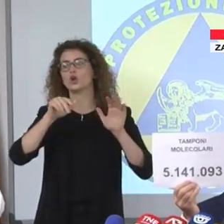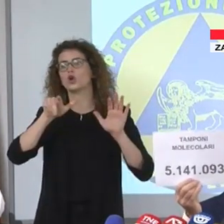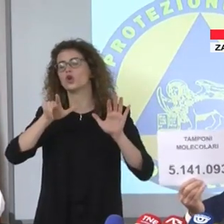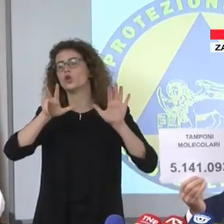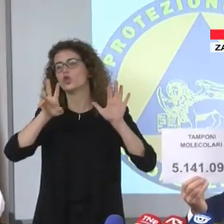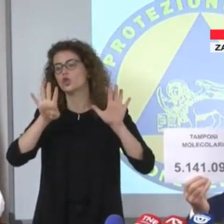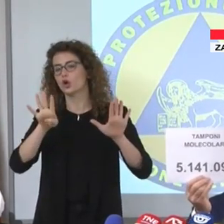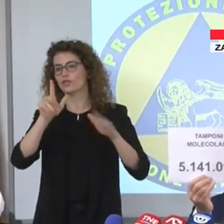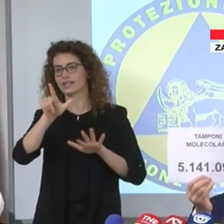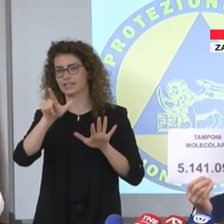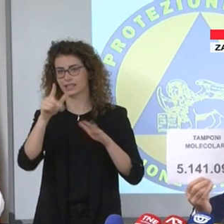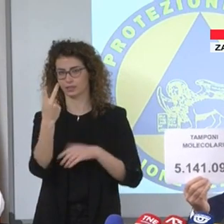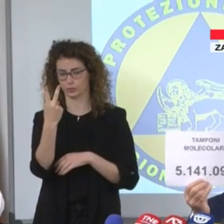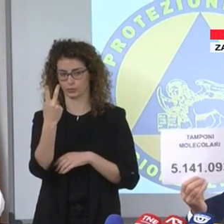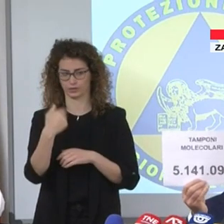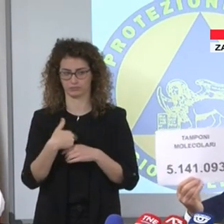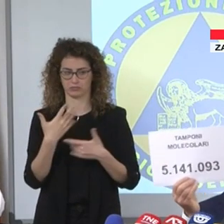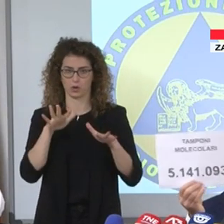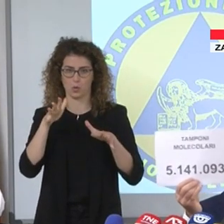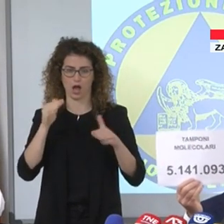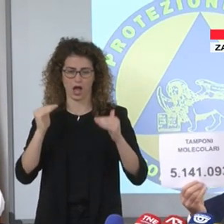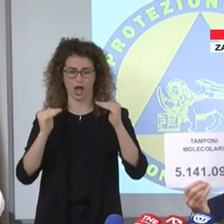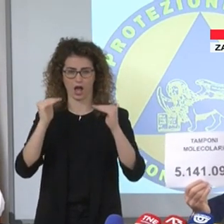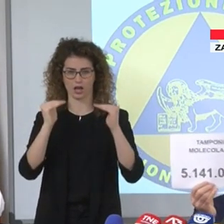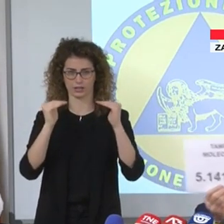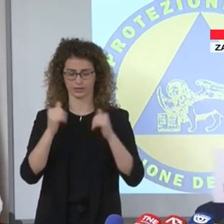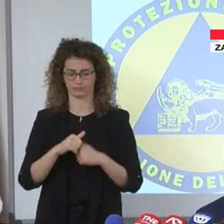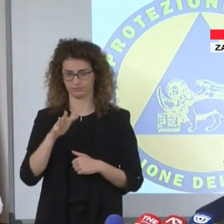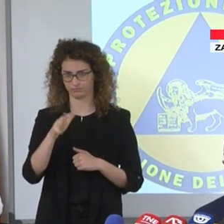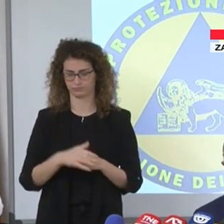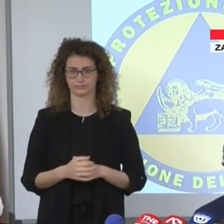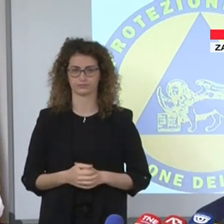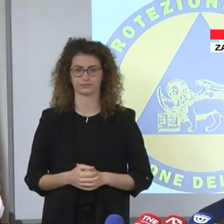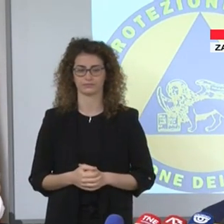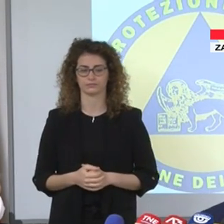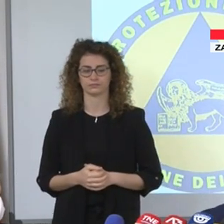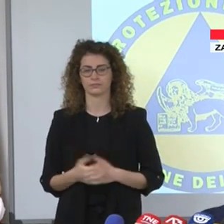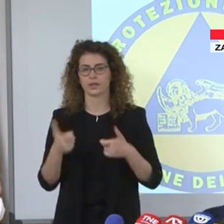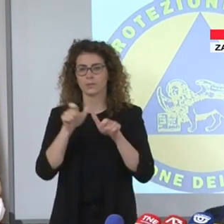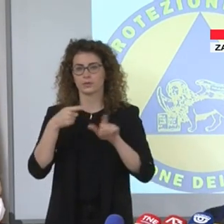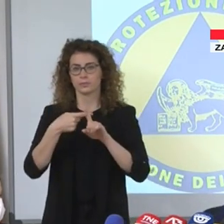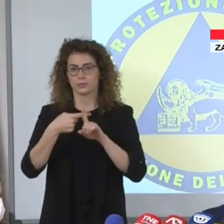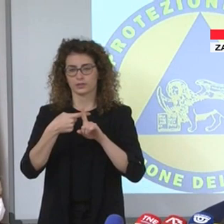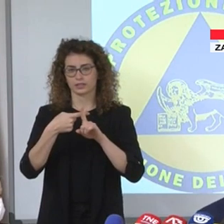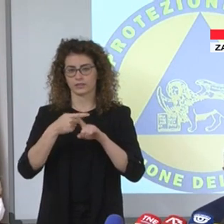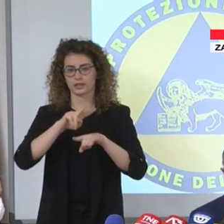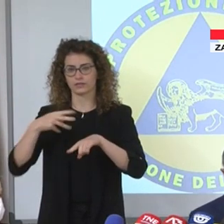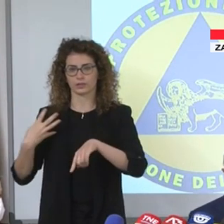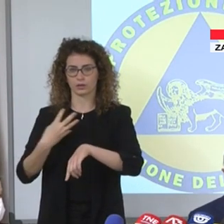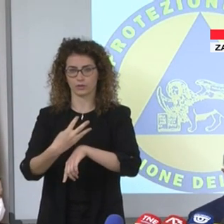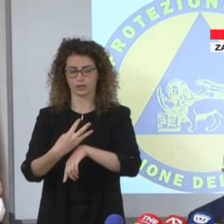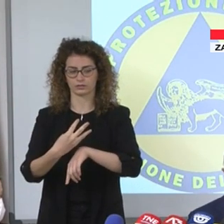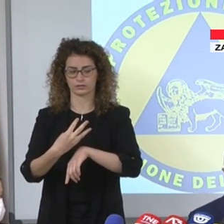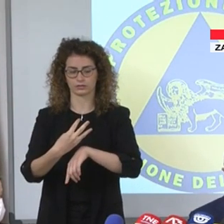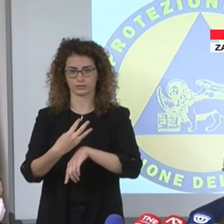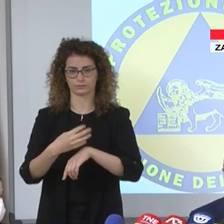9.627.972 totali. Se vedete ormai si stanno quasi eguagliando, no? 5 milioni più o meno. I positivi nelle ultime 24